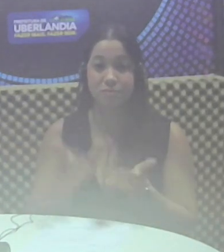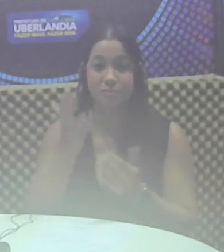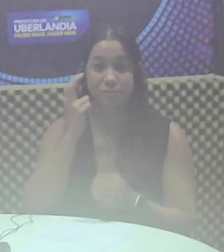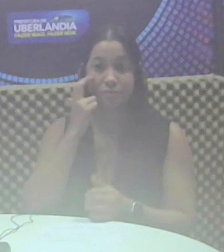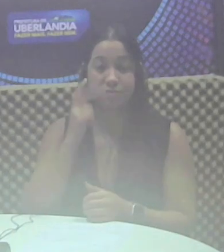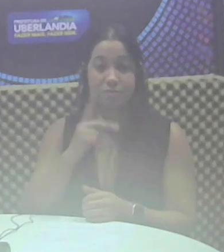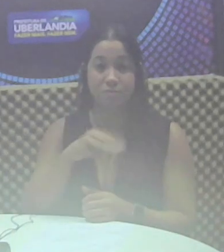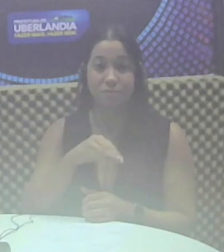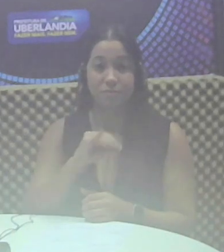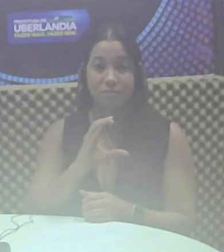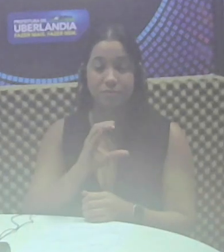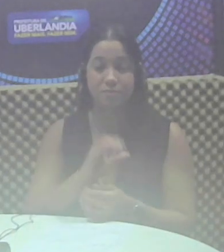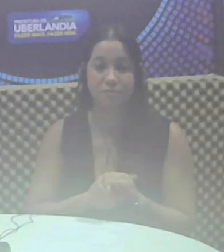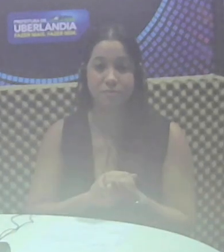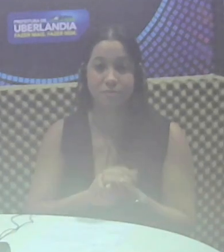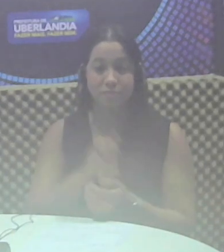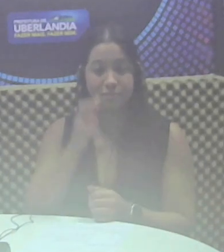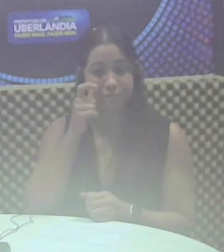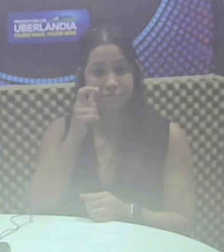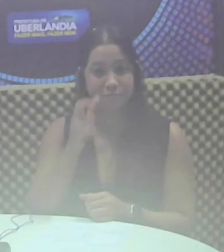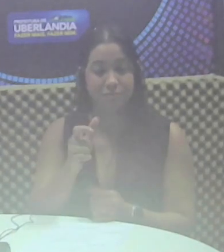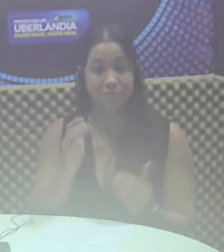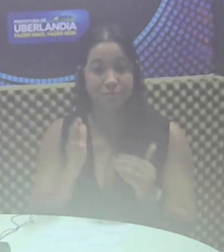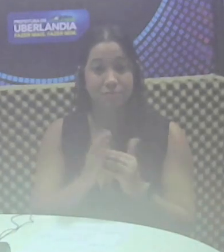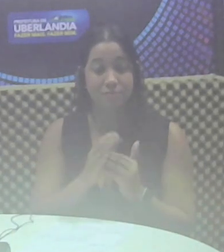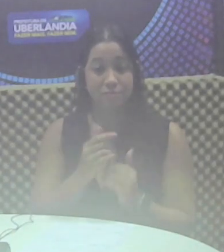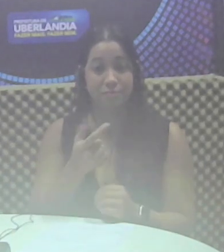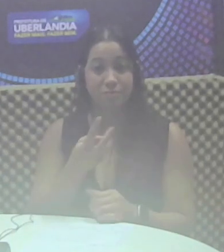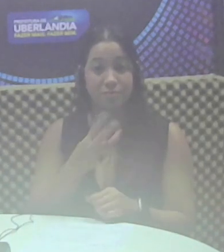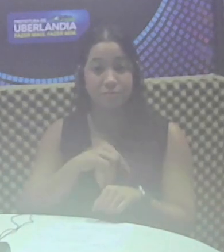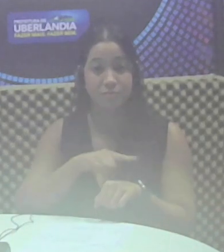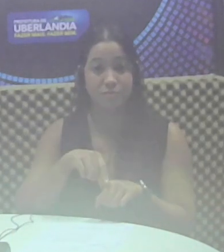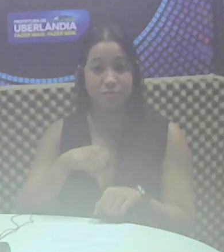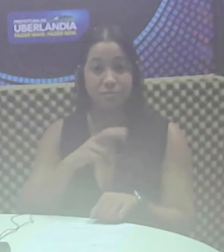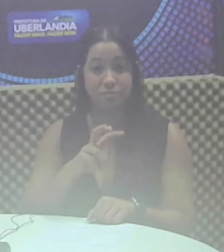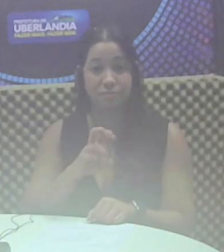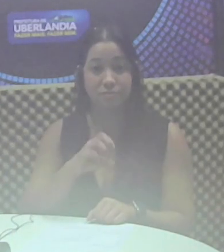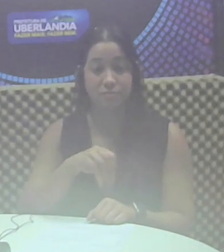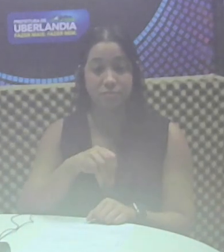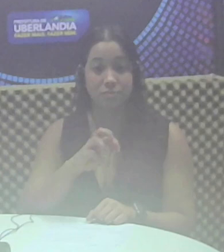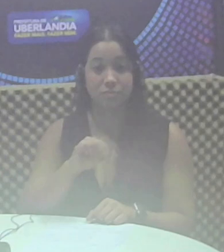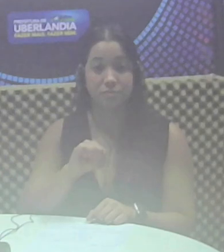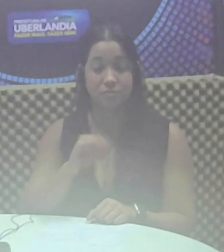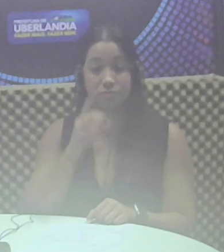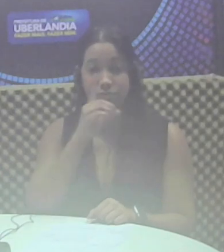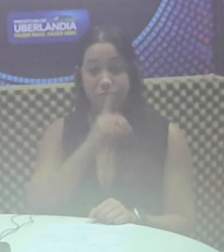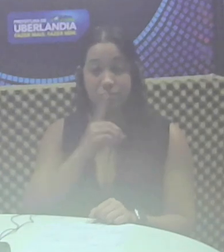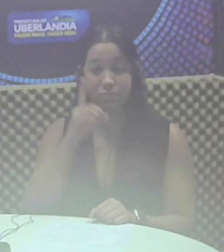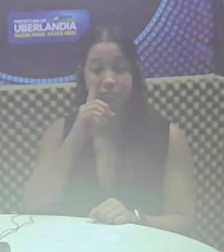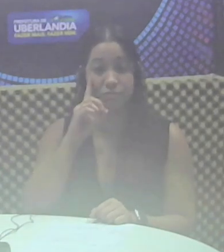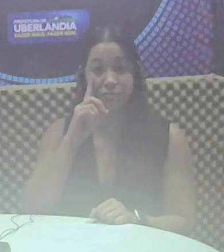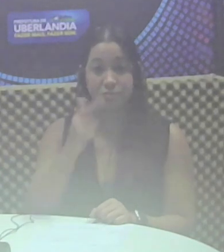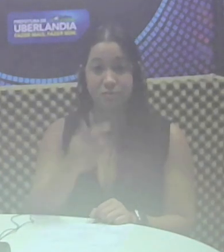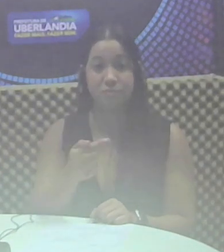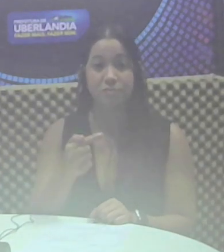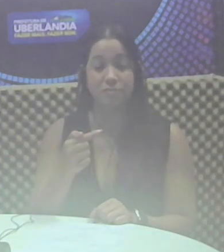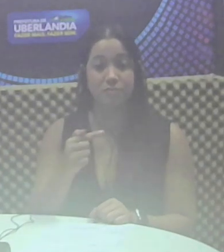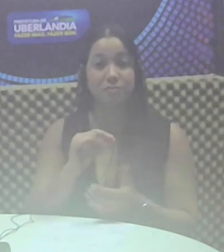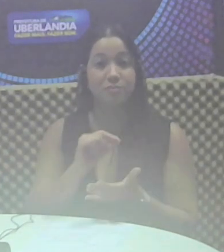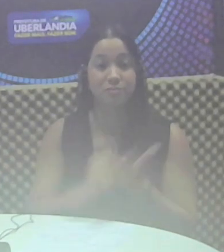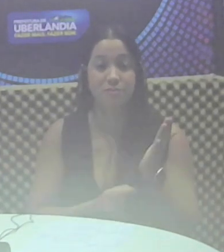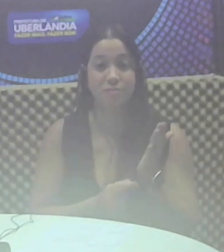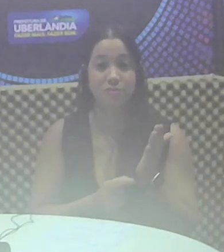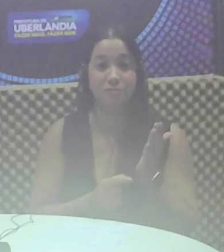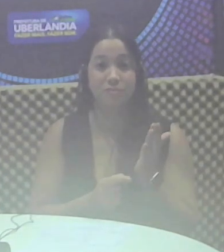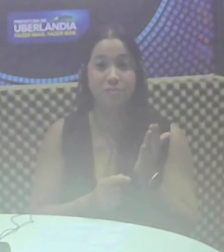Cultura, o PEMIC. Os interessados têm até às 23 horas e 59 minutos deste domingo, dia 7, para se inscreverem